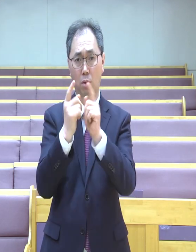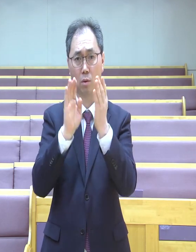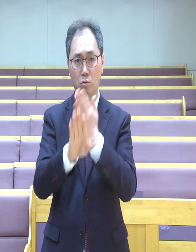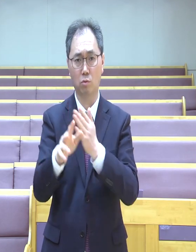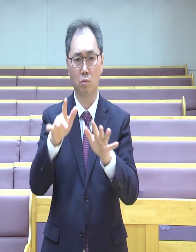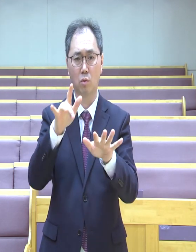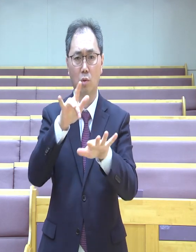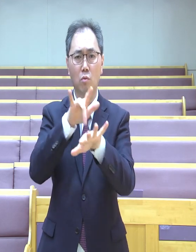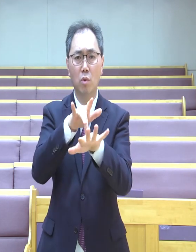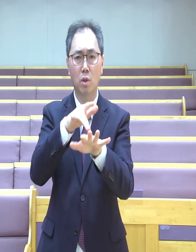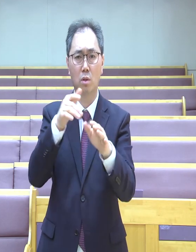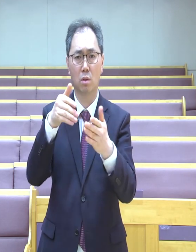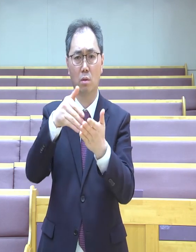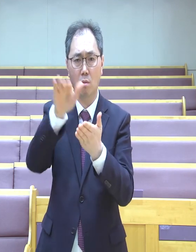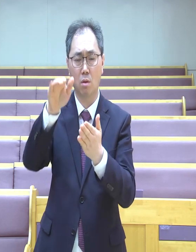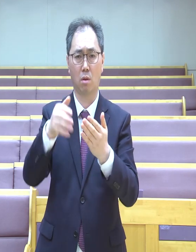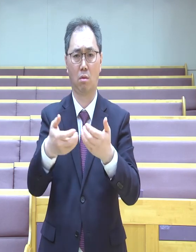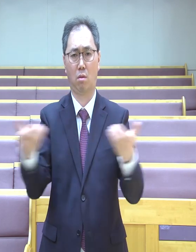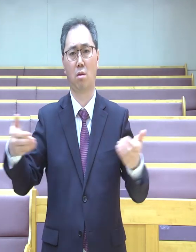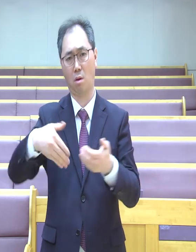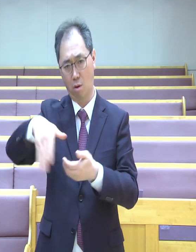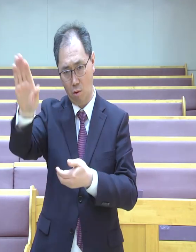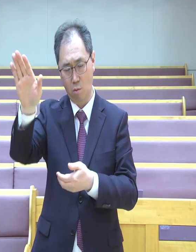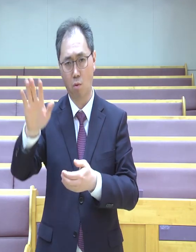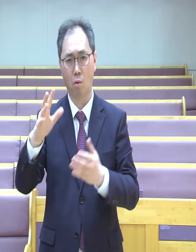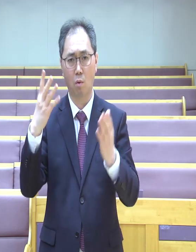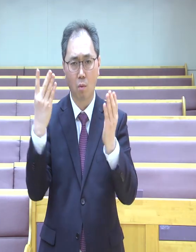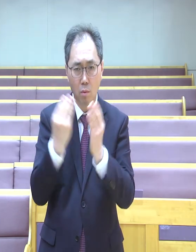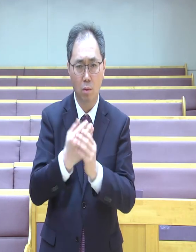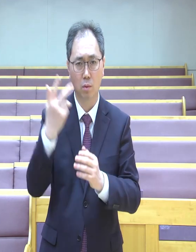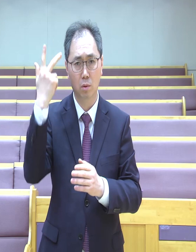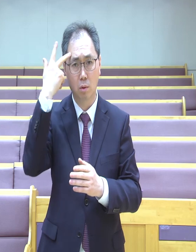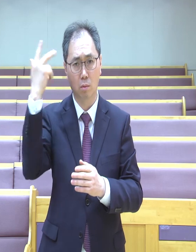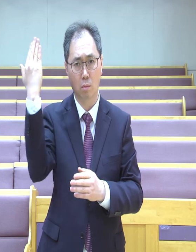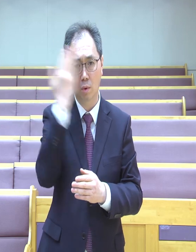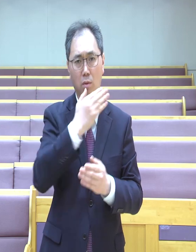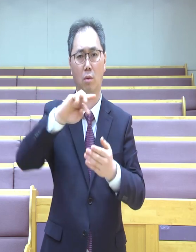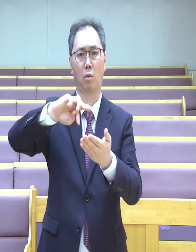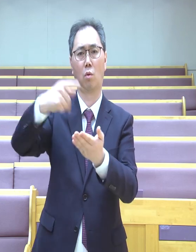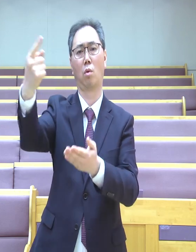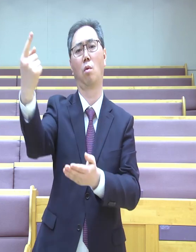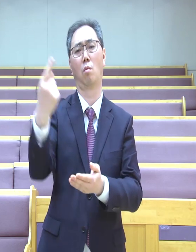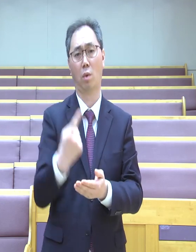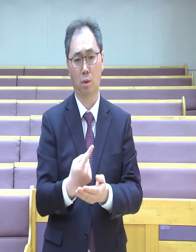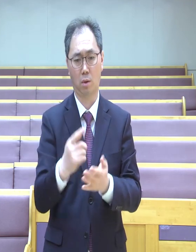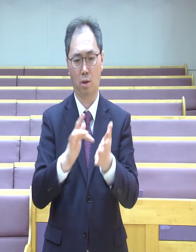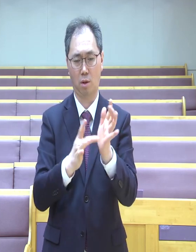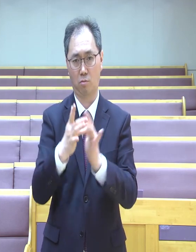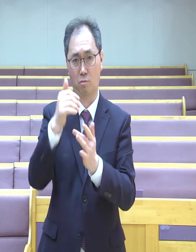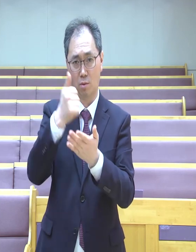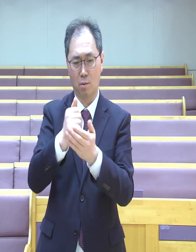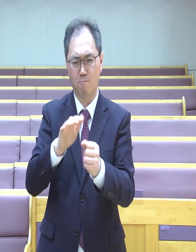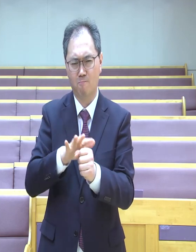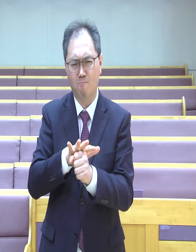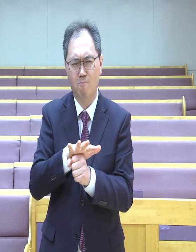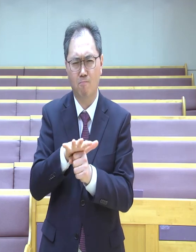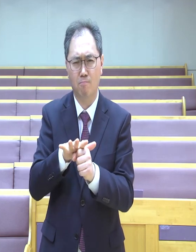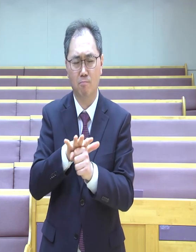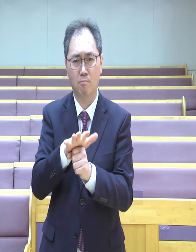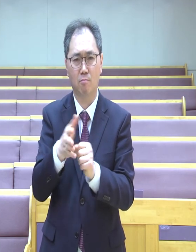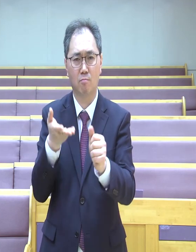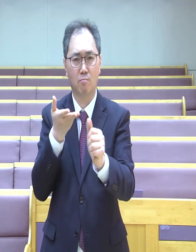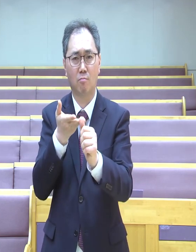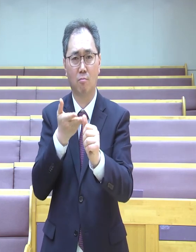떠나가고 정신이 온전해진 것입니다. 아무도 그를 인간 대접하지 않았지만 예수님은 따뜻한